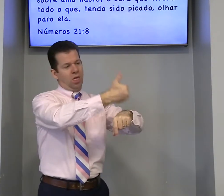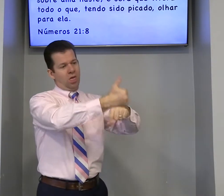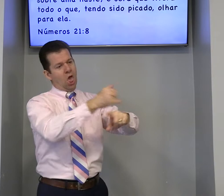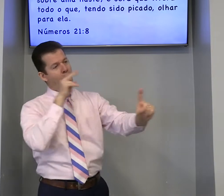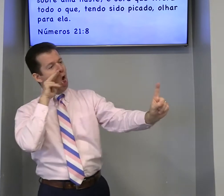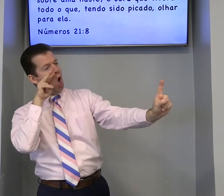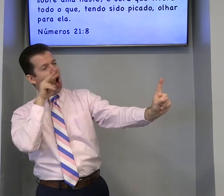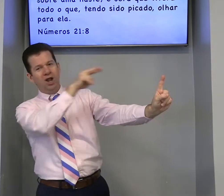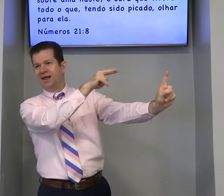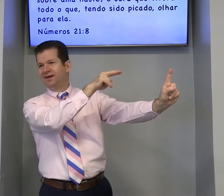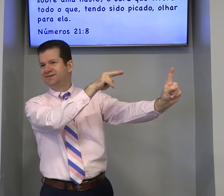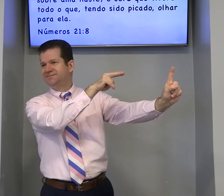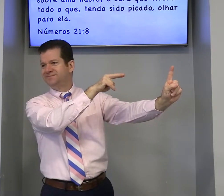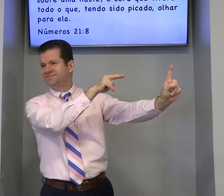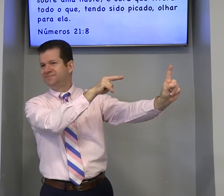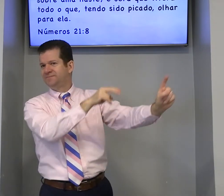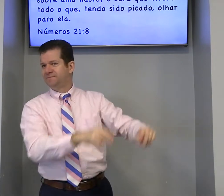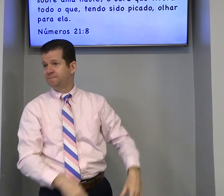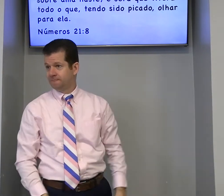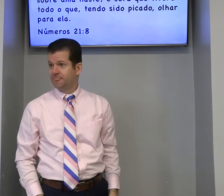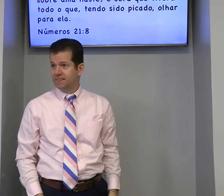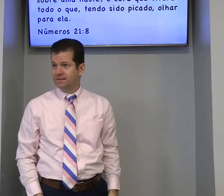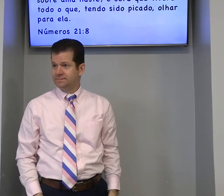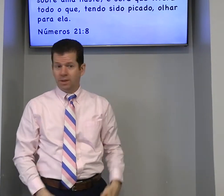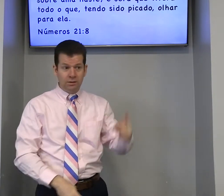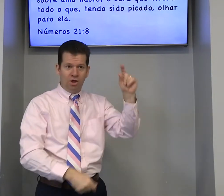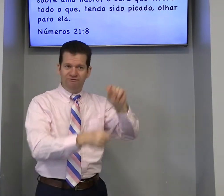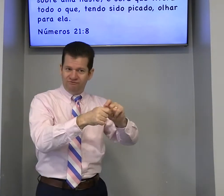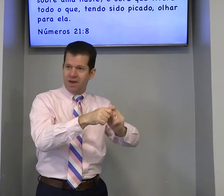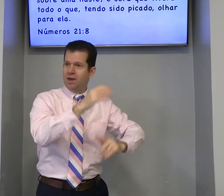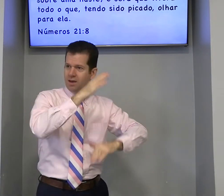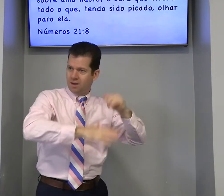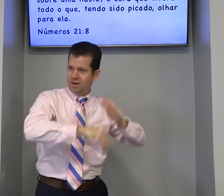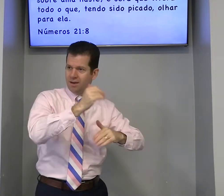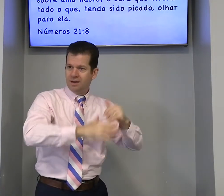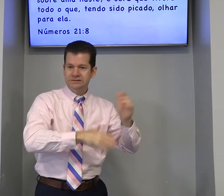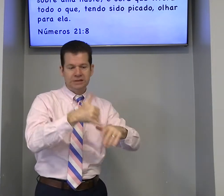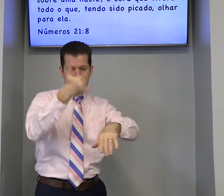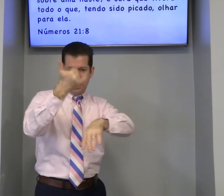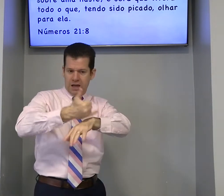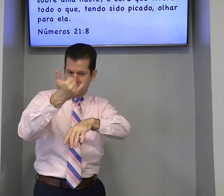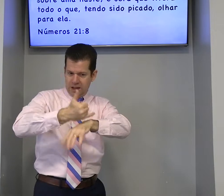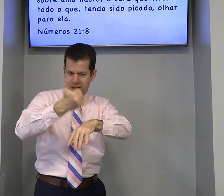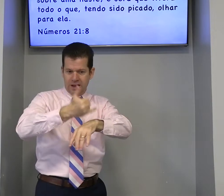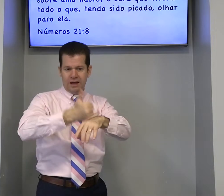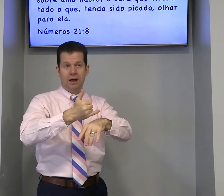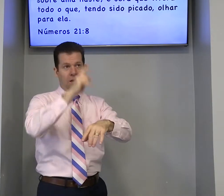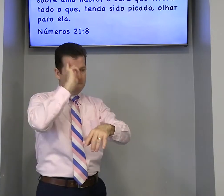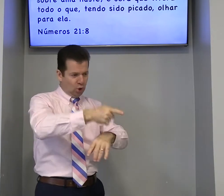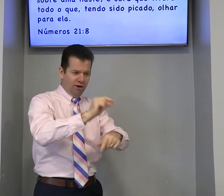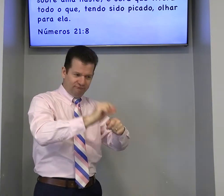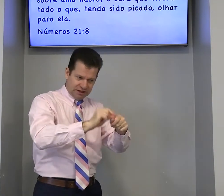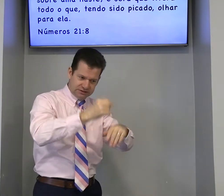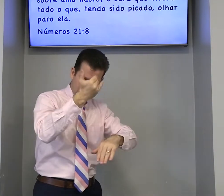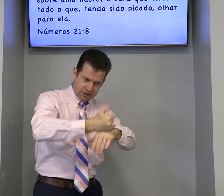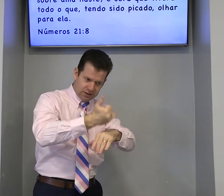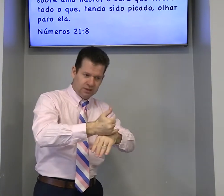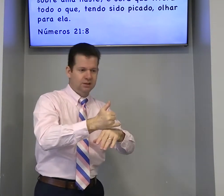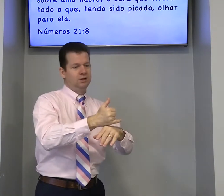E Deus dá uma resposta. É simples. Olhar para essa serpente de metal e consegue viver.